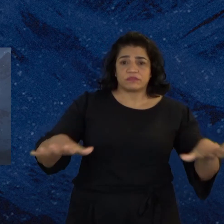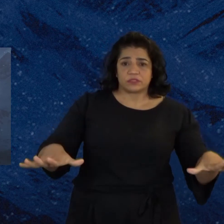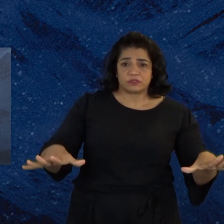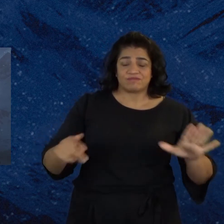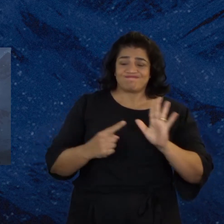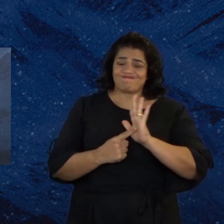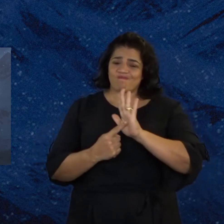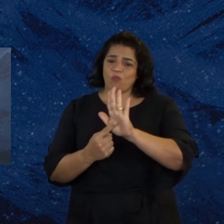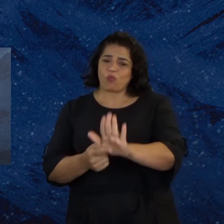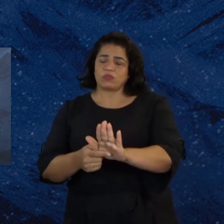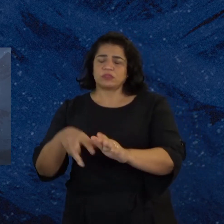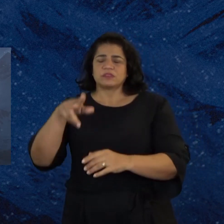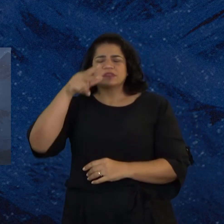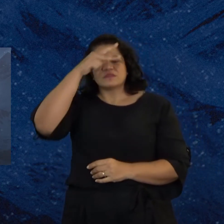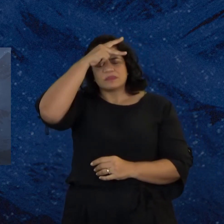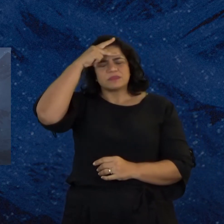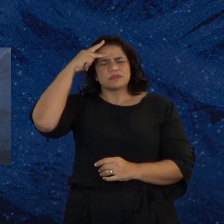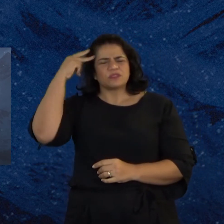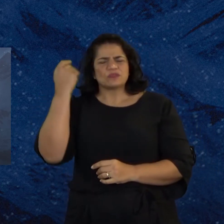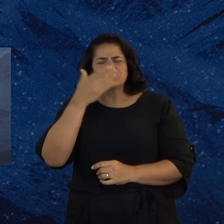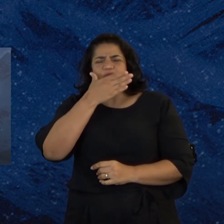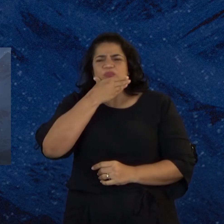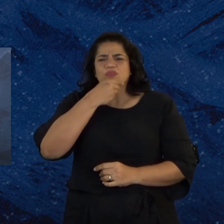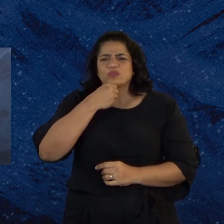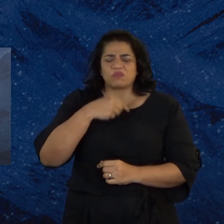terra, você não tem que se apoiar.